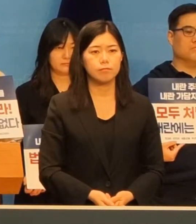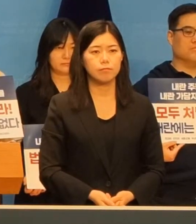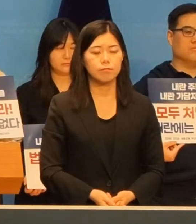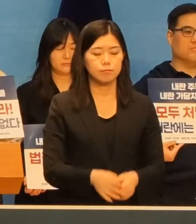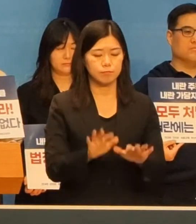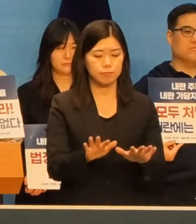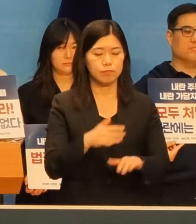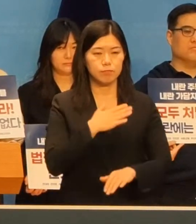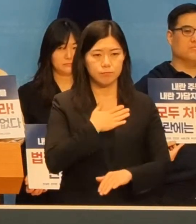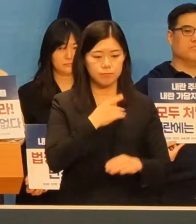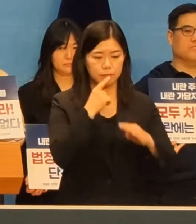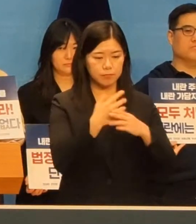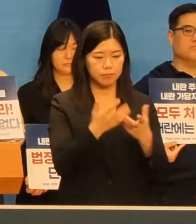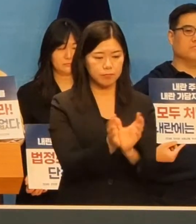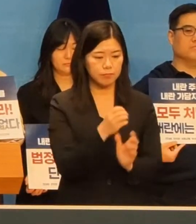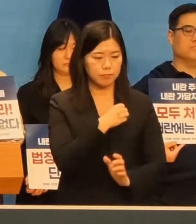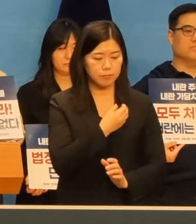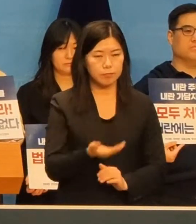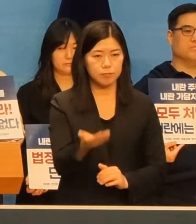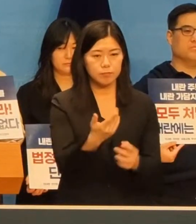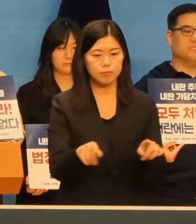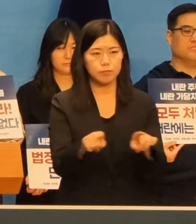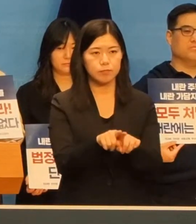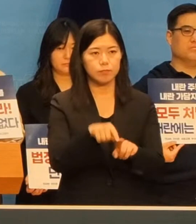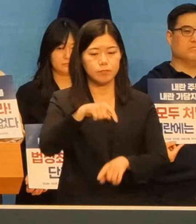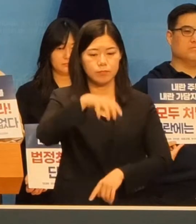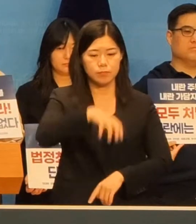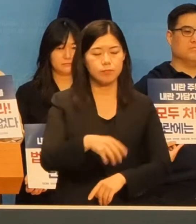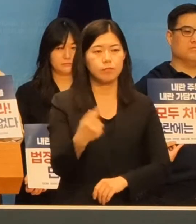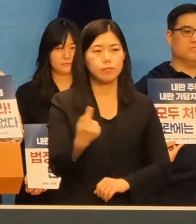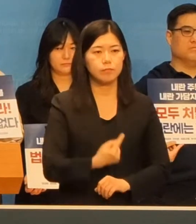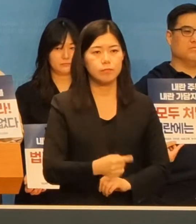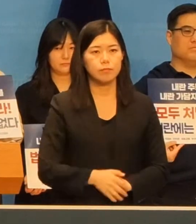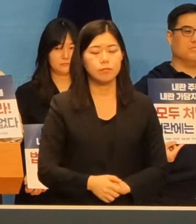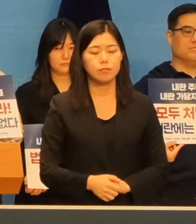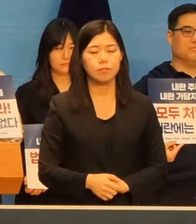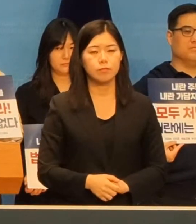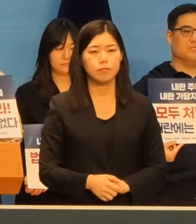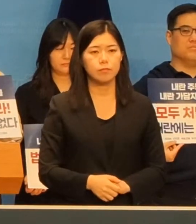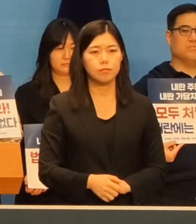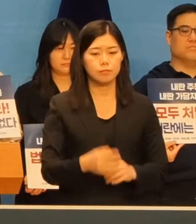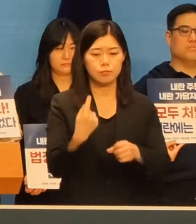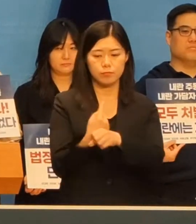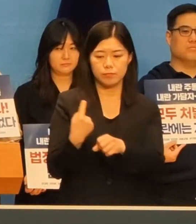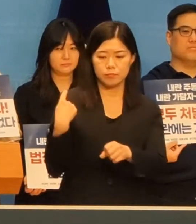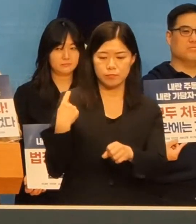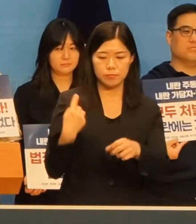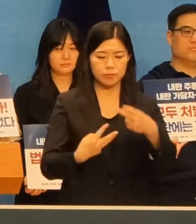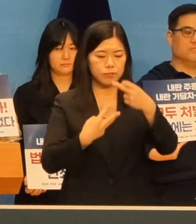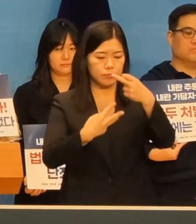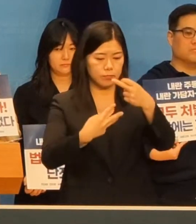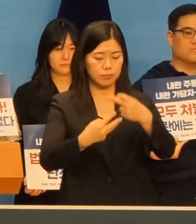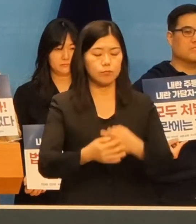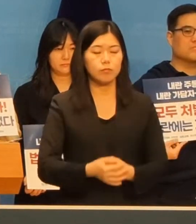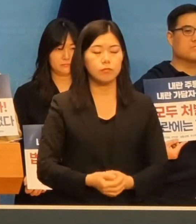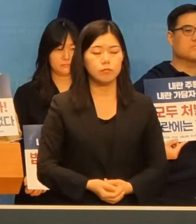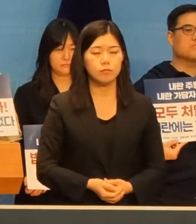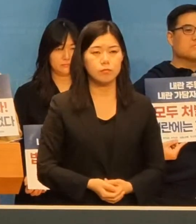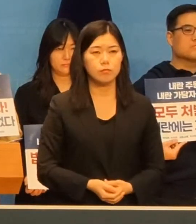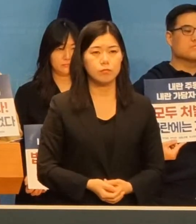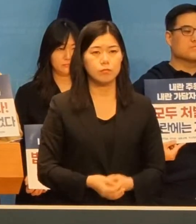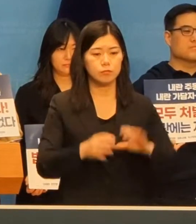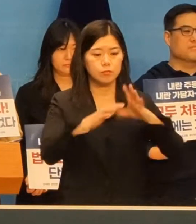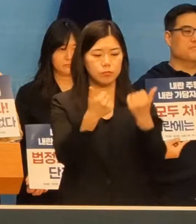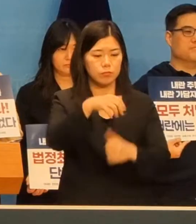오늘 저는 민주당 당원들과 함께 이 자리에 섰습니다. 1년 전 12월 3일